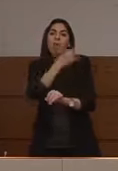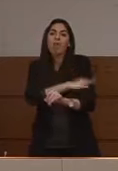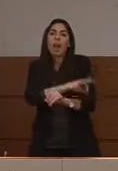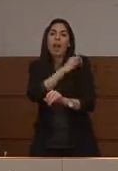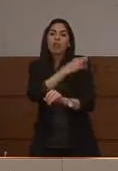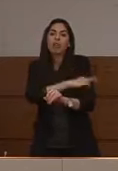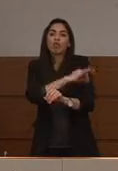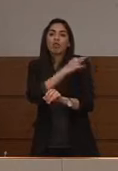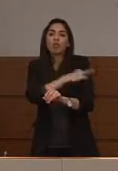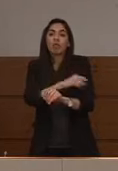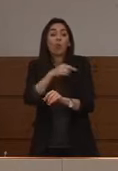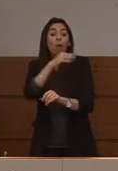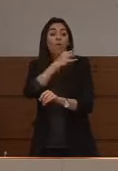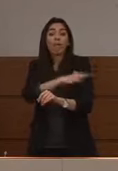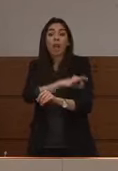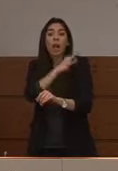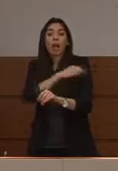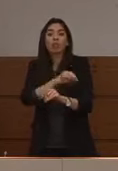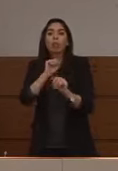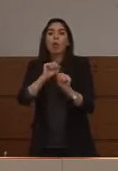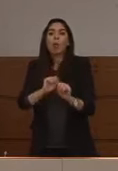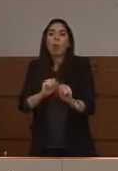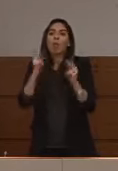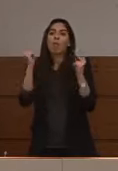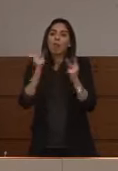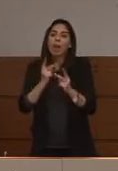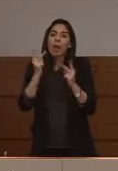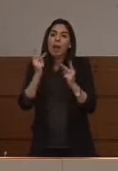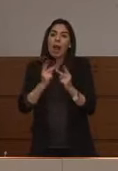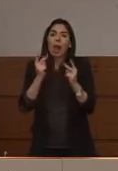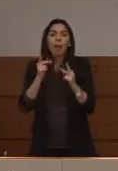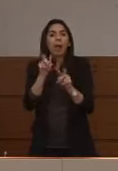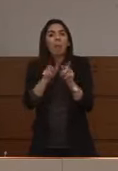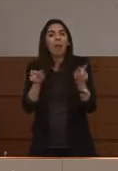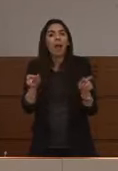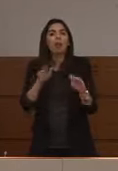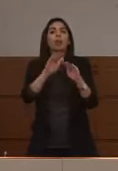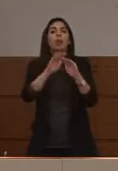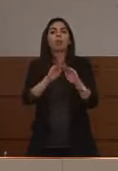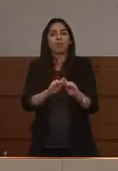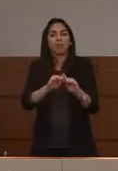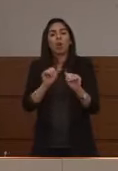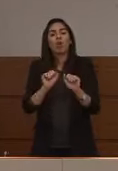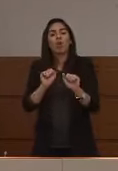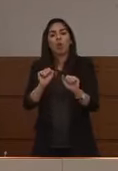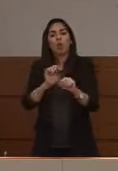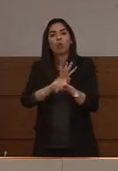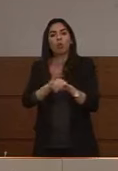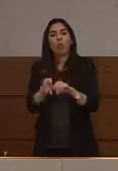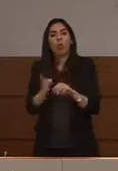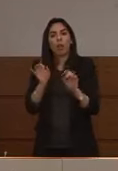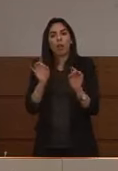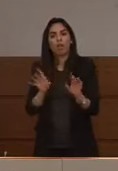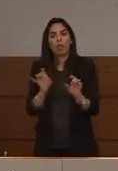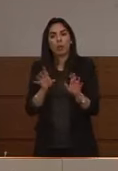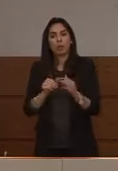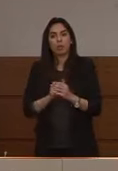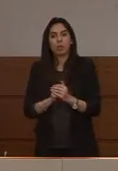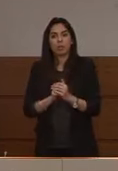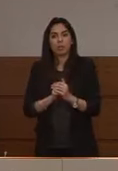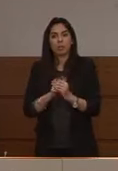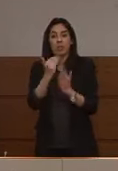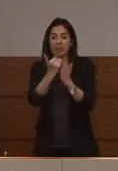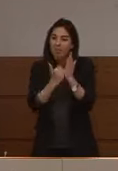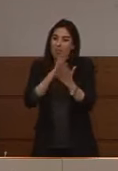conferire protezione contro sars o b2 questo mi sembra un passo assolutamente